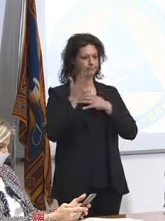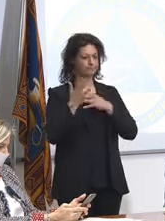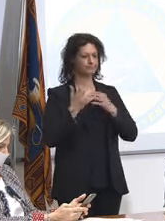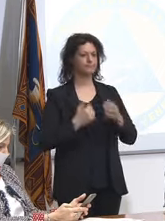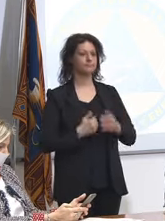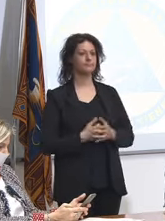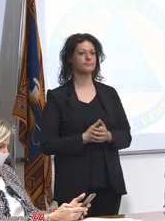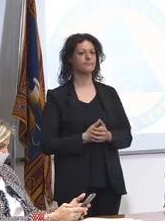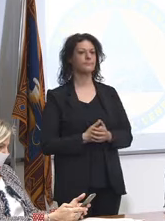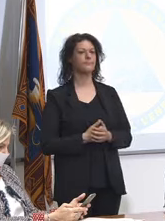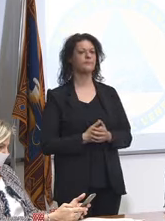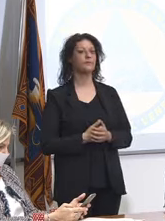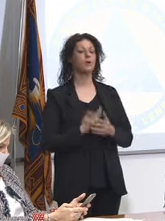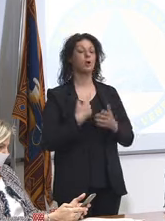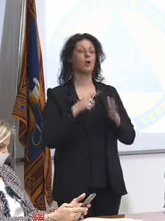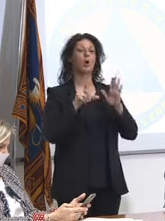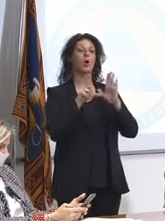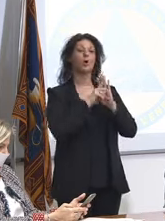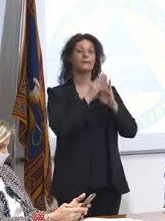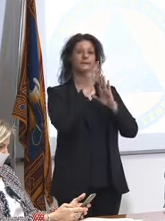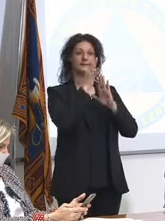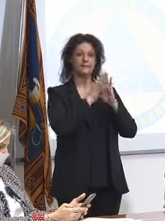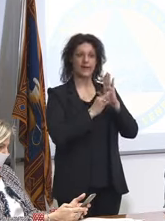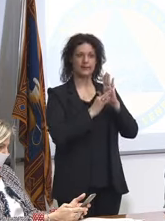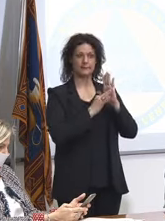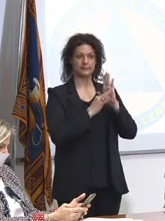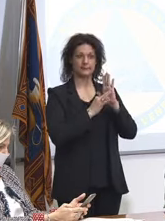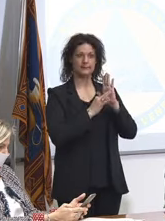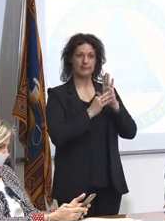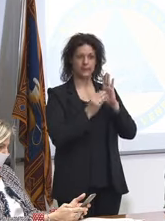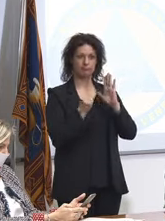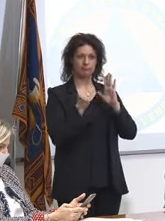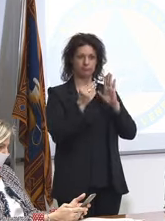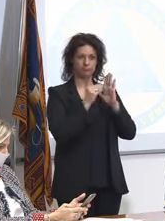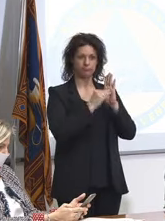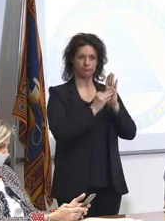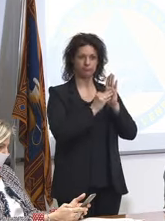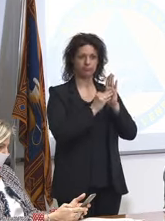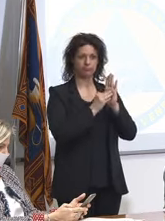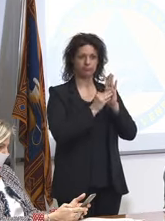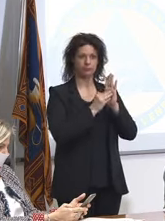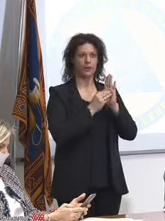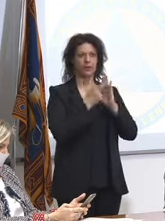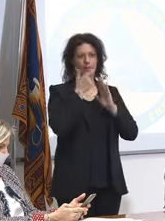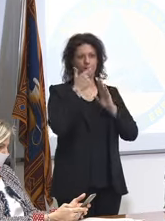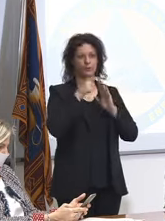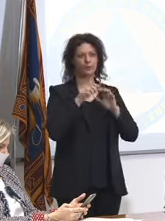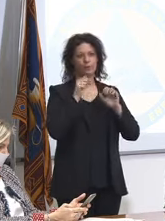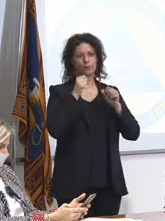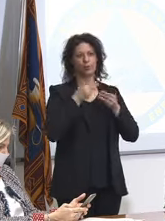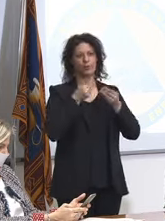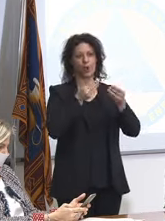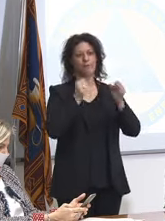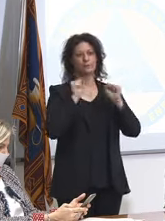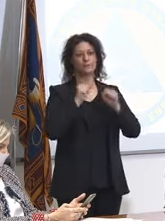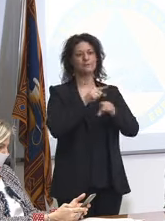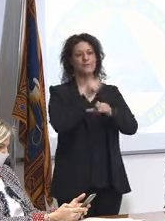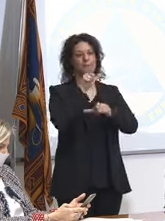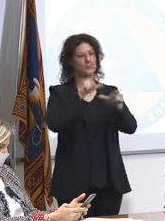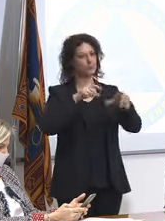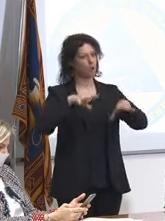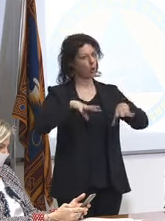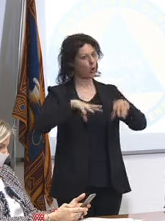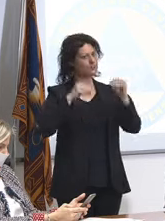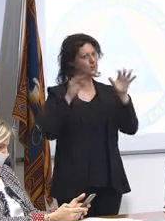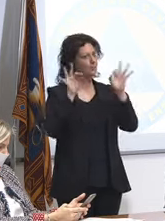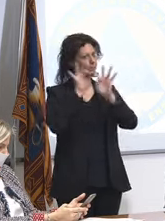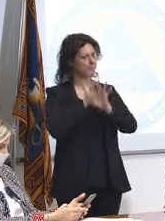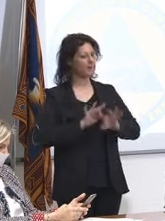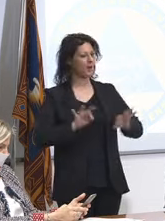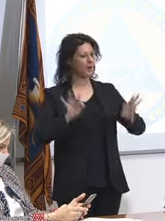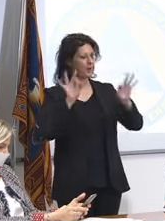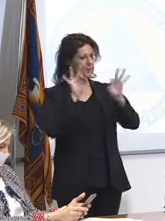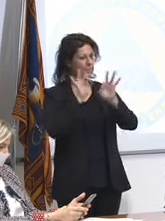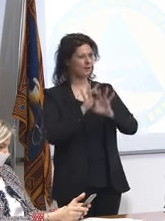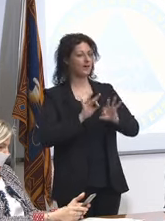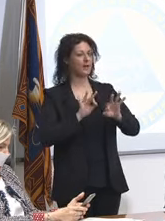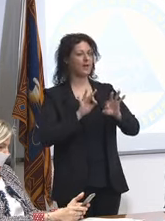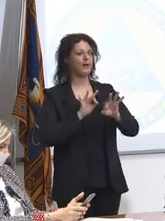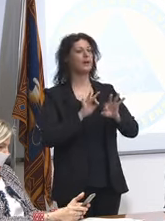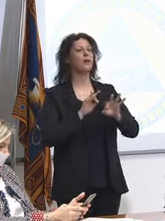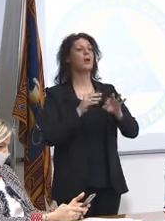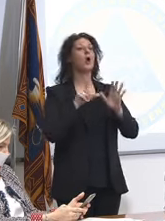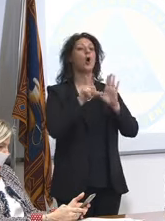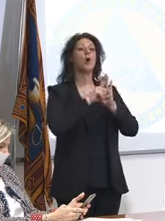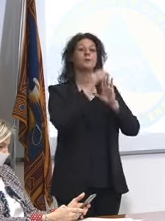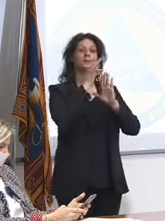diciamo in questa ordinanza, lo dico perché comincino a pensare di mettere in moto i motori, e con questa ordinanza annunciamo